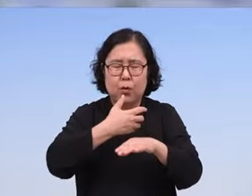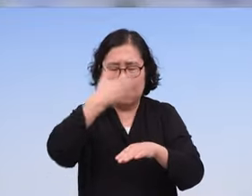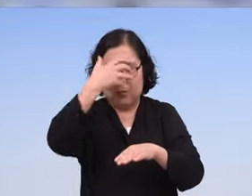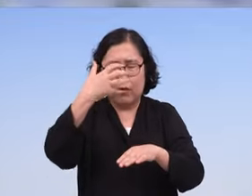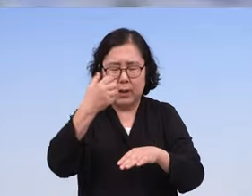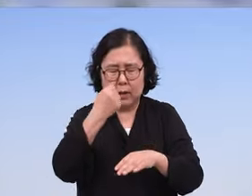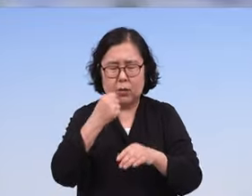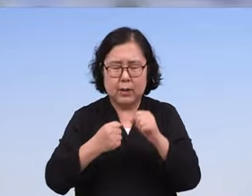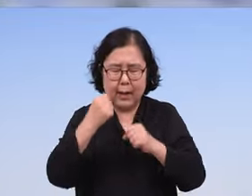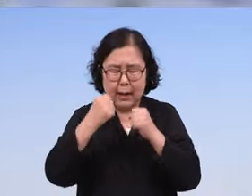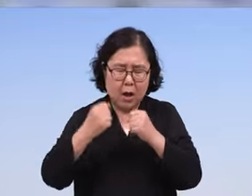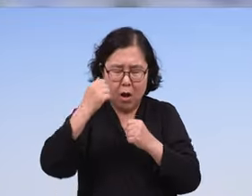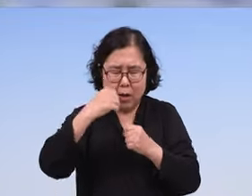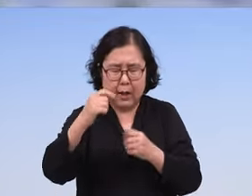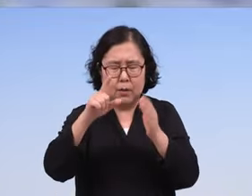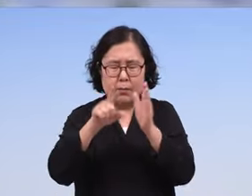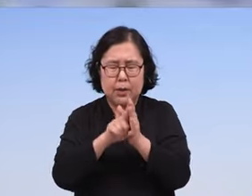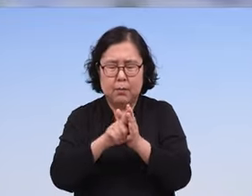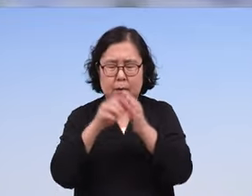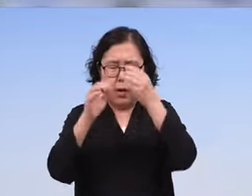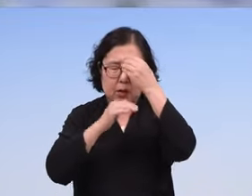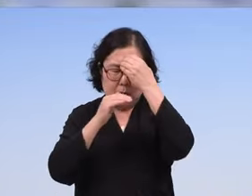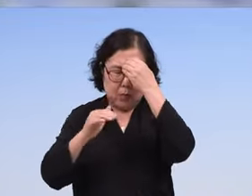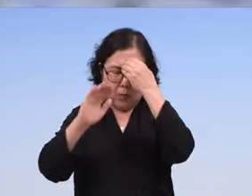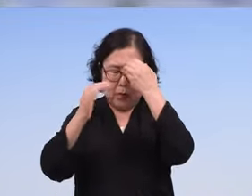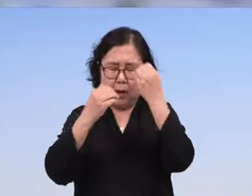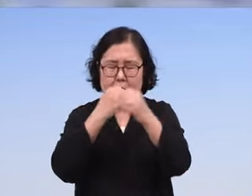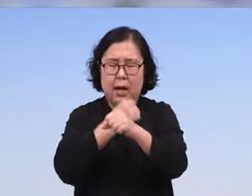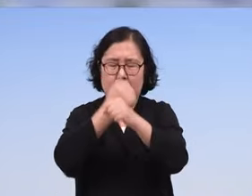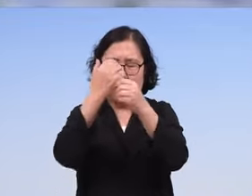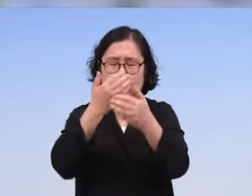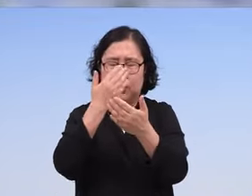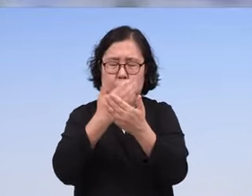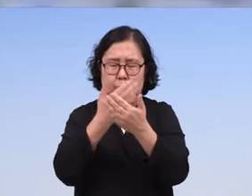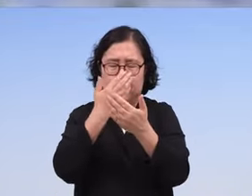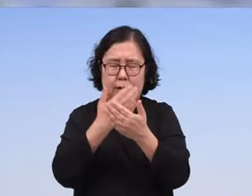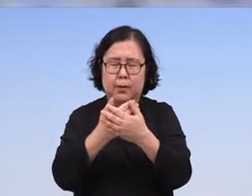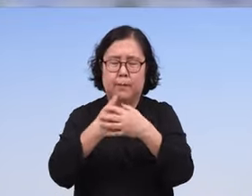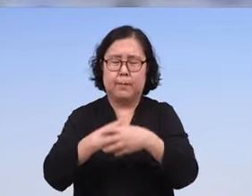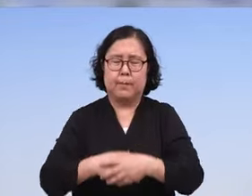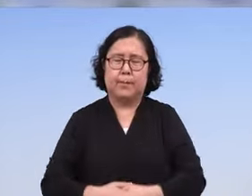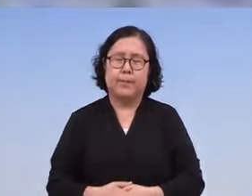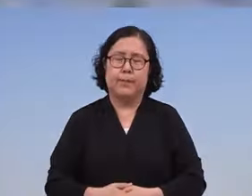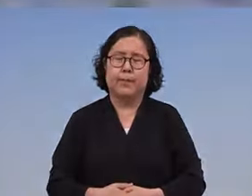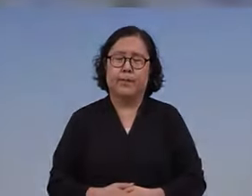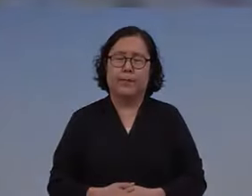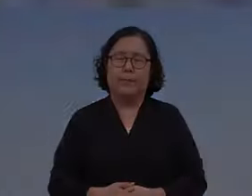꿈을 가지고 달려나가는 믿음의 성도님들 되게 하여 주시옵소서.